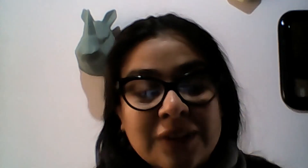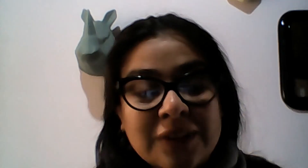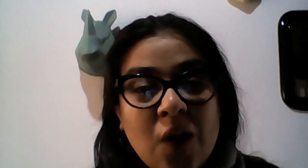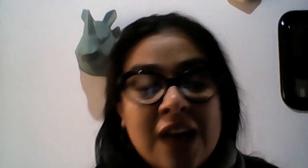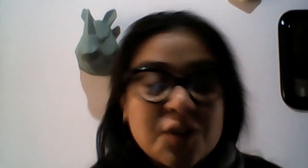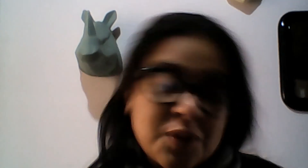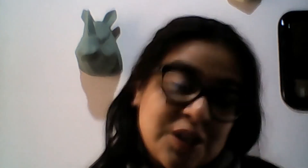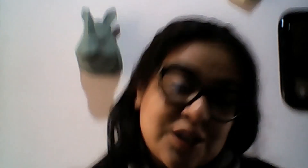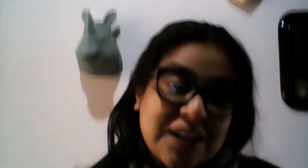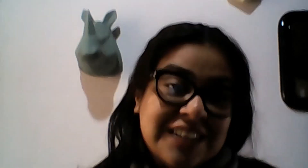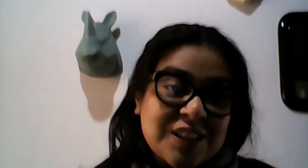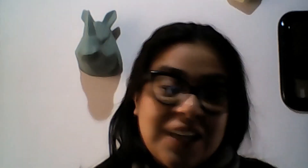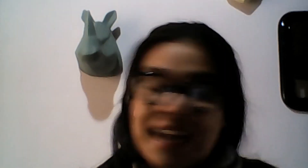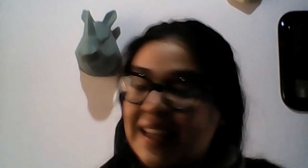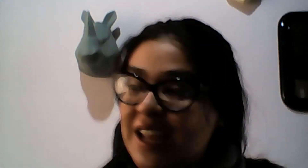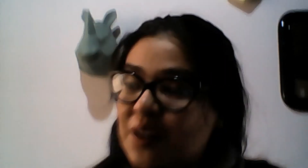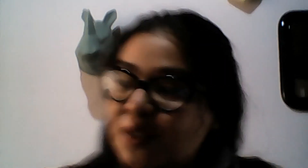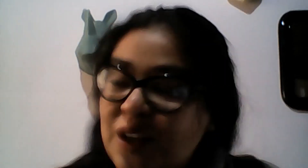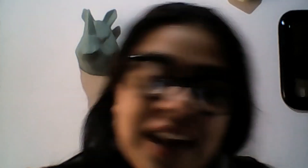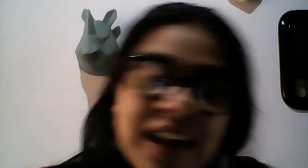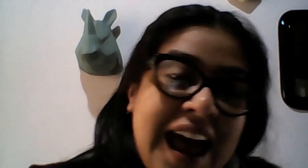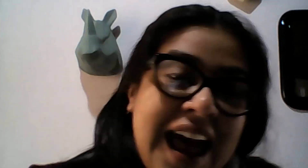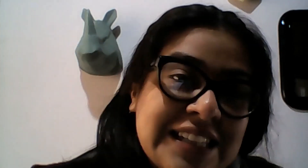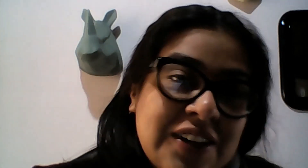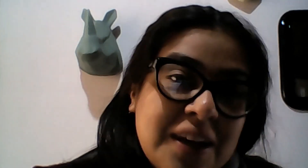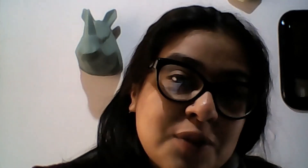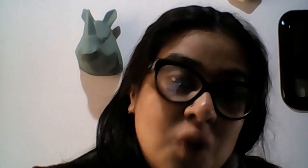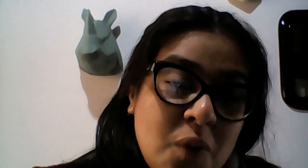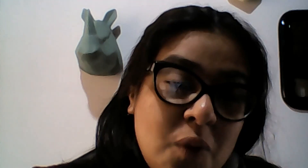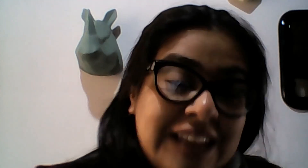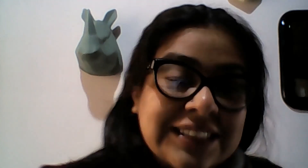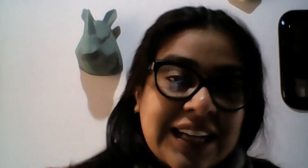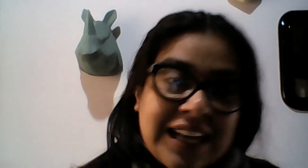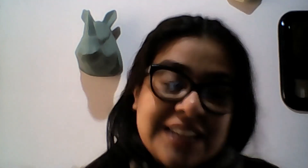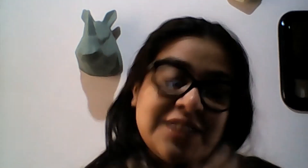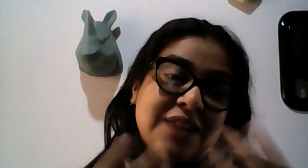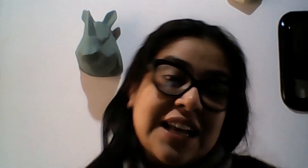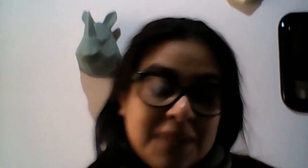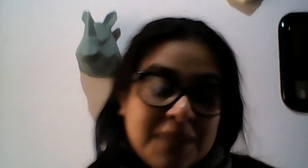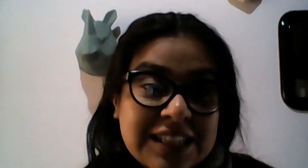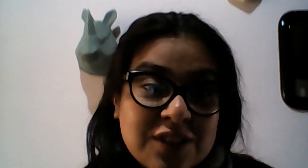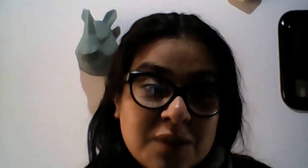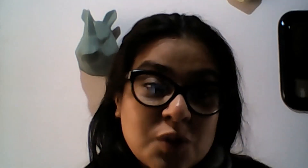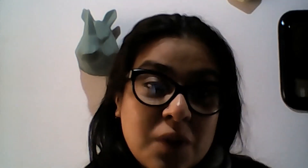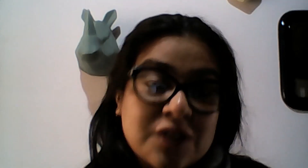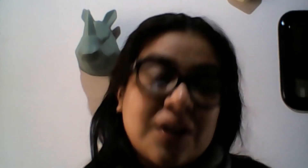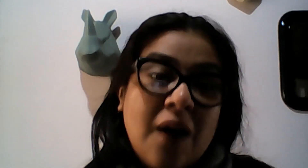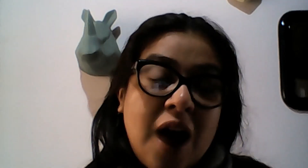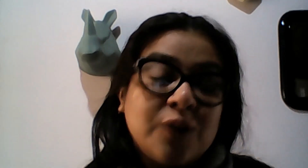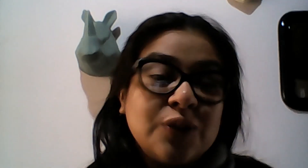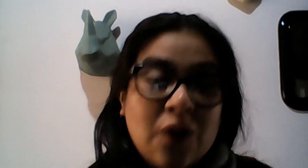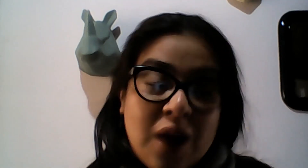lo comentó, en los procesos de accesibilidad e inclusión, ha sido, digamos, como una de las tareas y una de las metas que nos hemos puesto